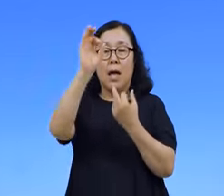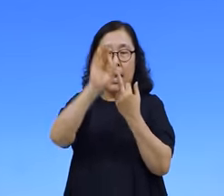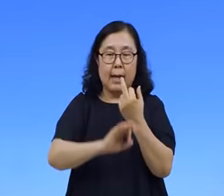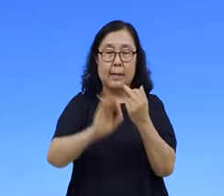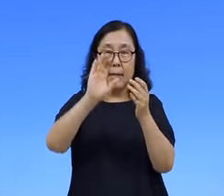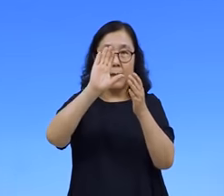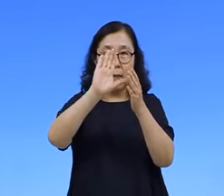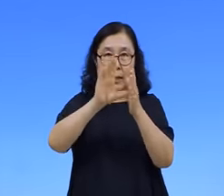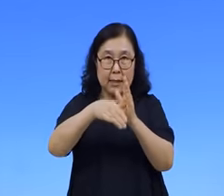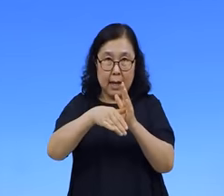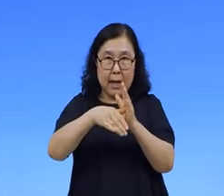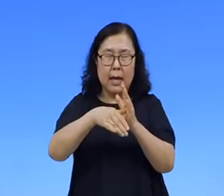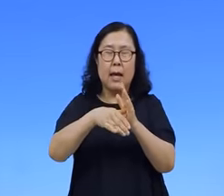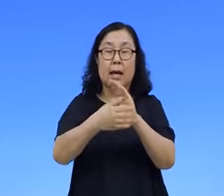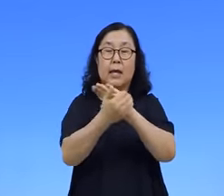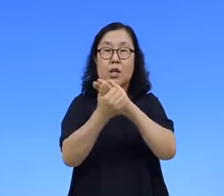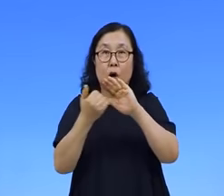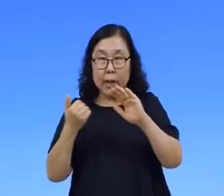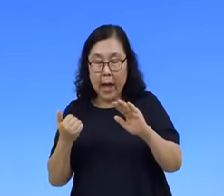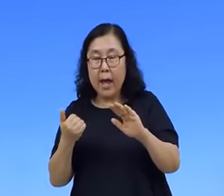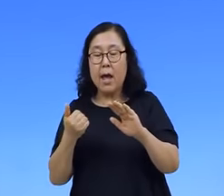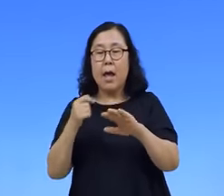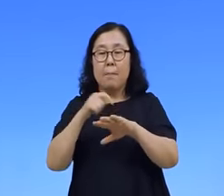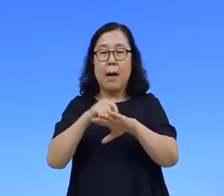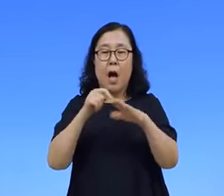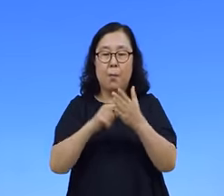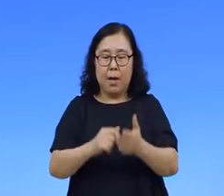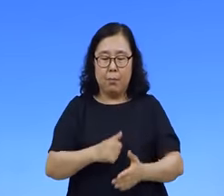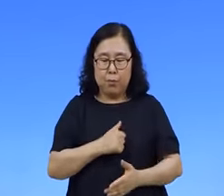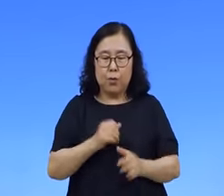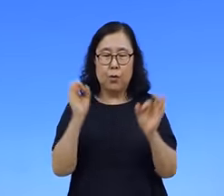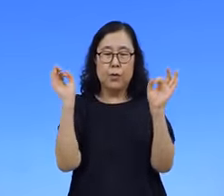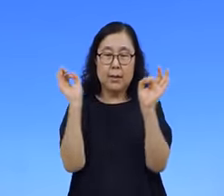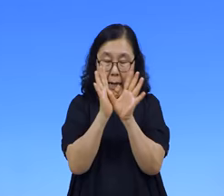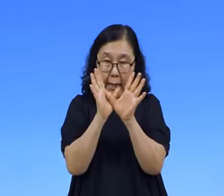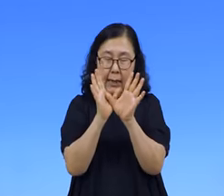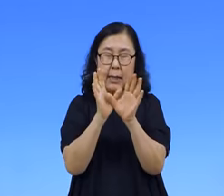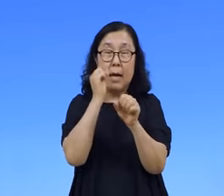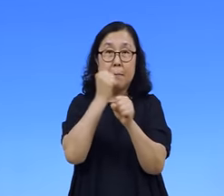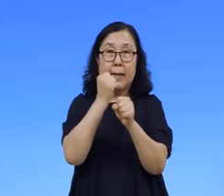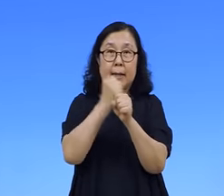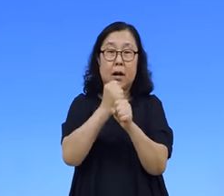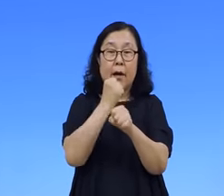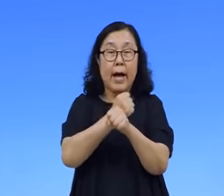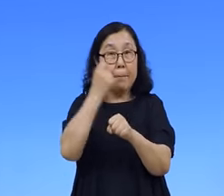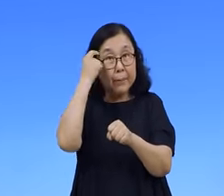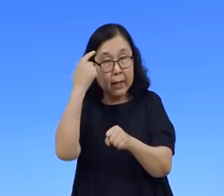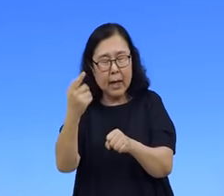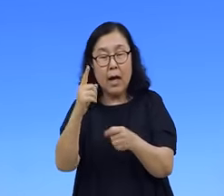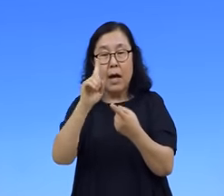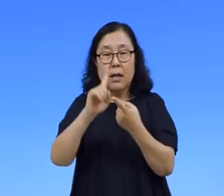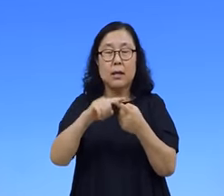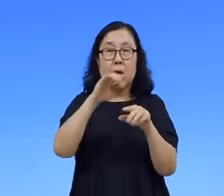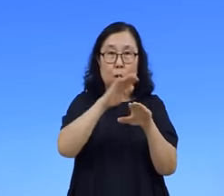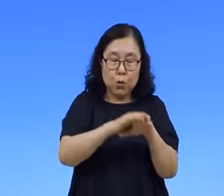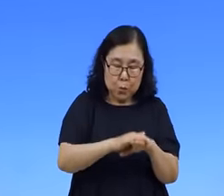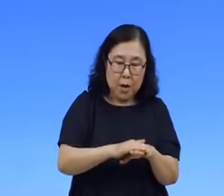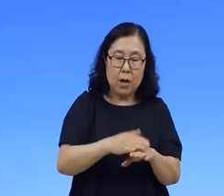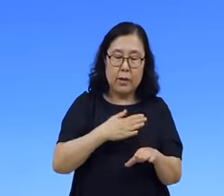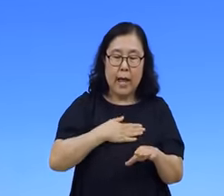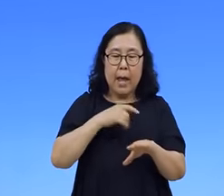마음의 분노를 이거를 정리해야 되느냐, 이것을 방치해 놓으면 점점 내 안에서 이게